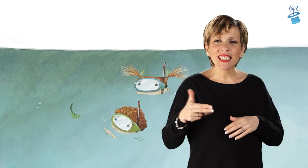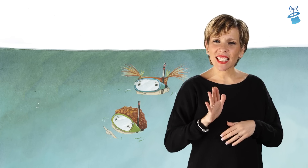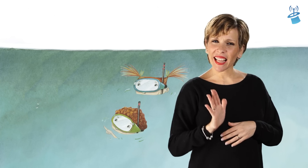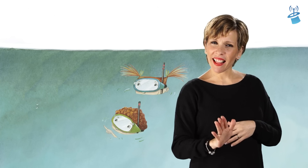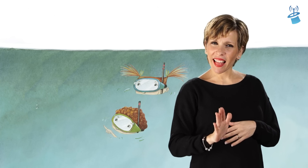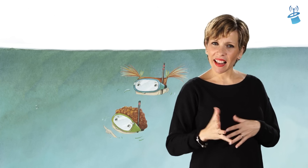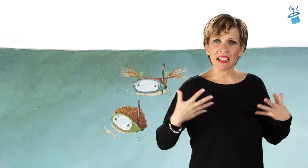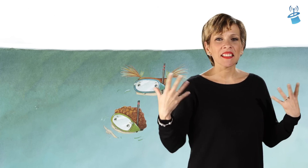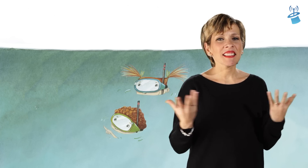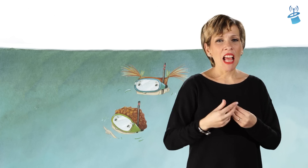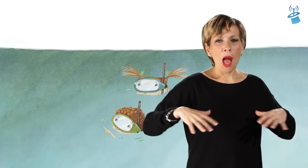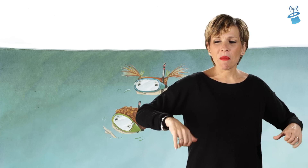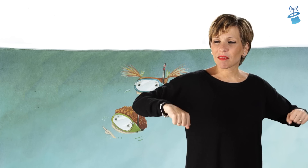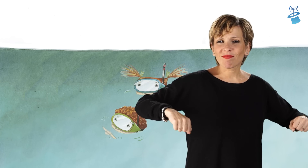tondo tutte insieme.